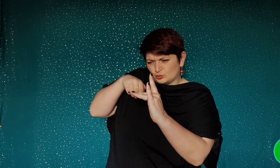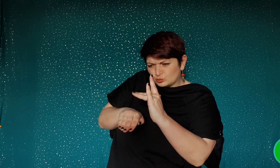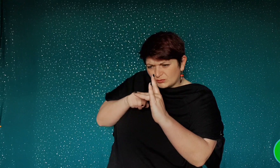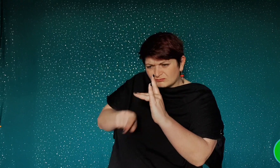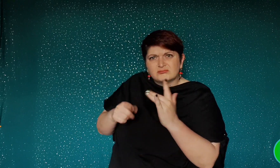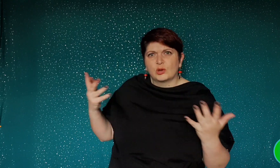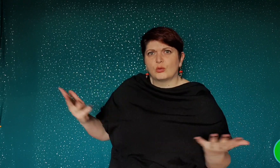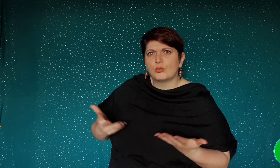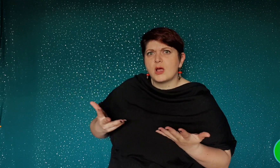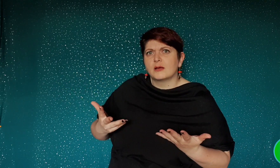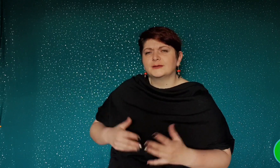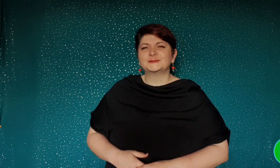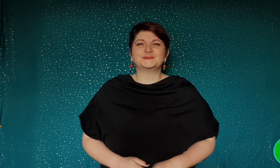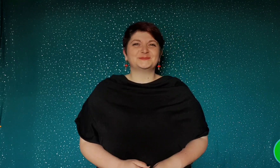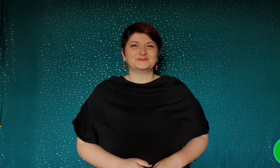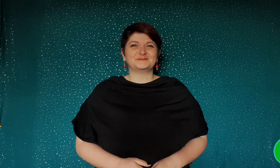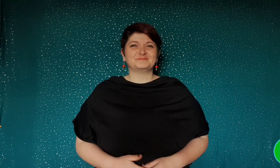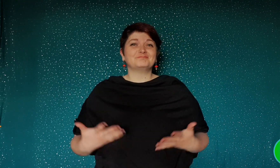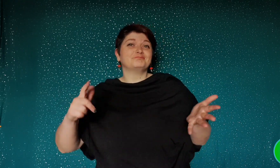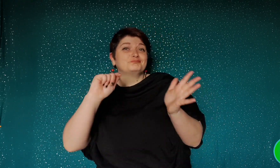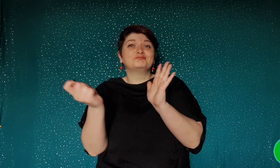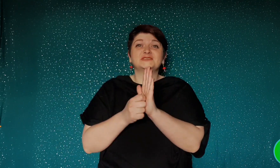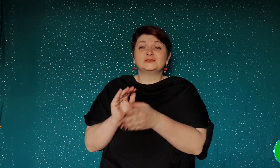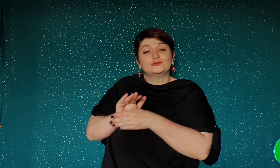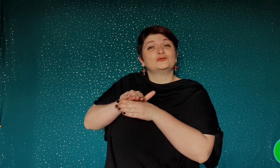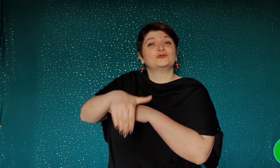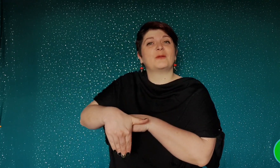Qu'y a-t-il sous le lit?